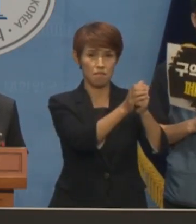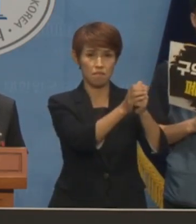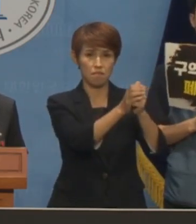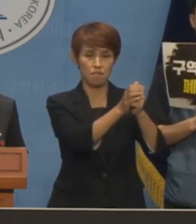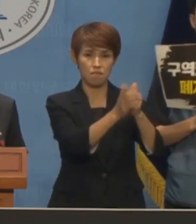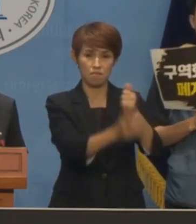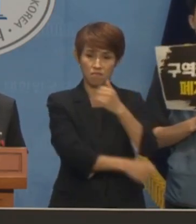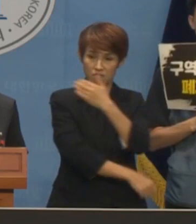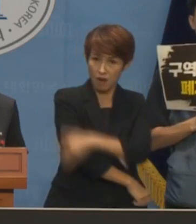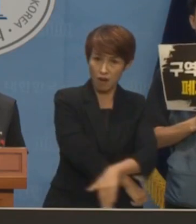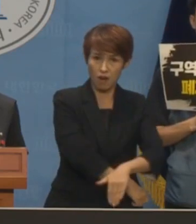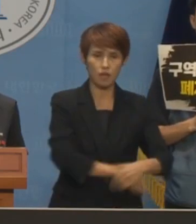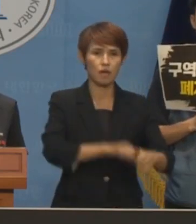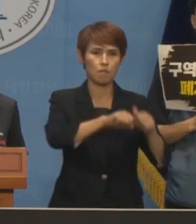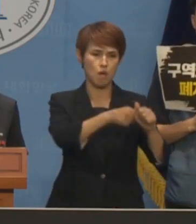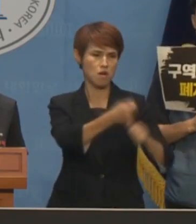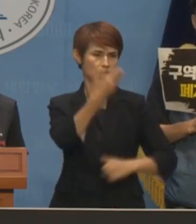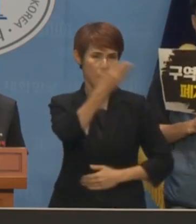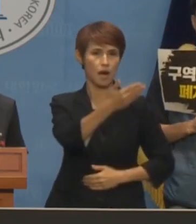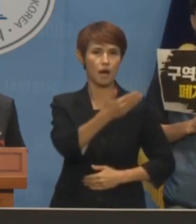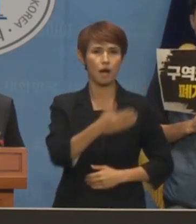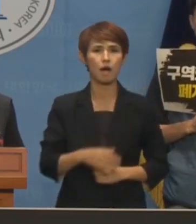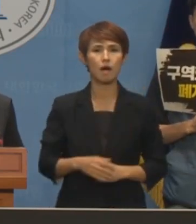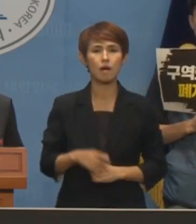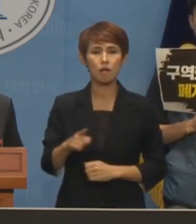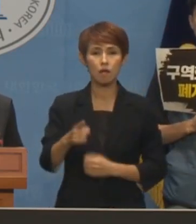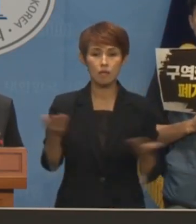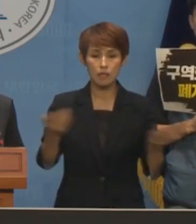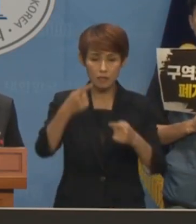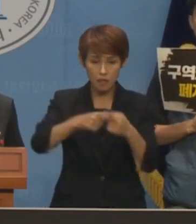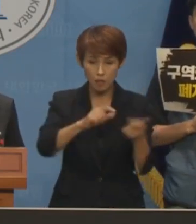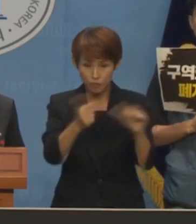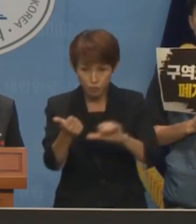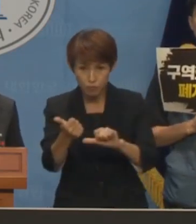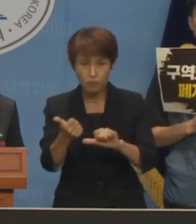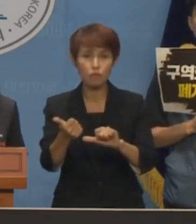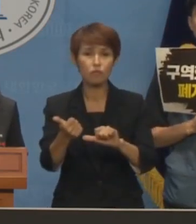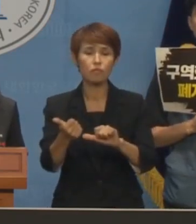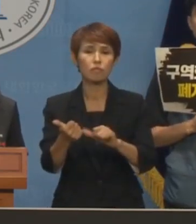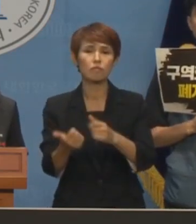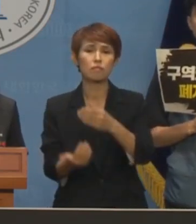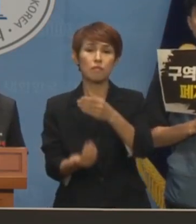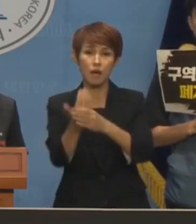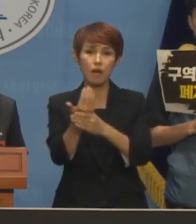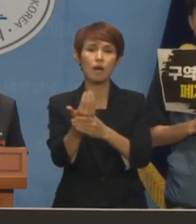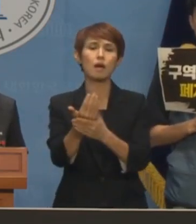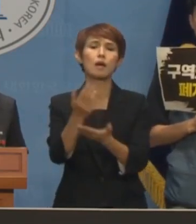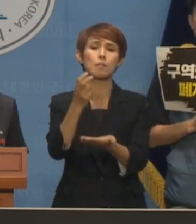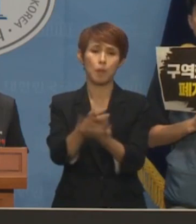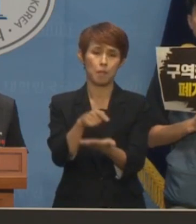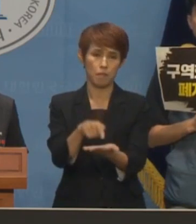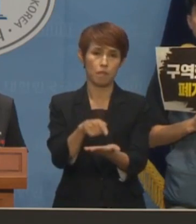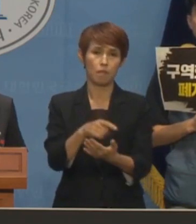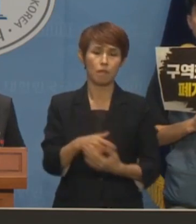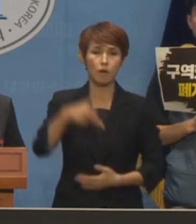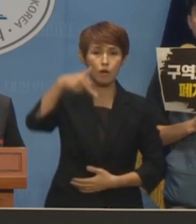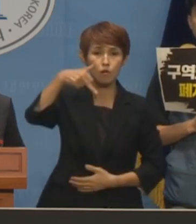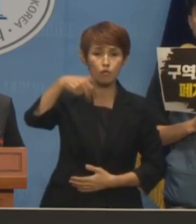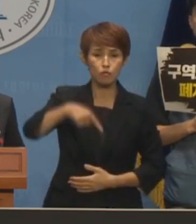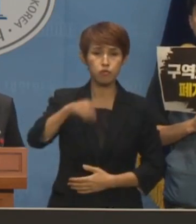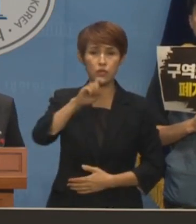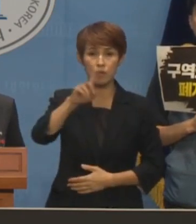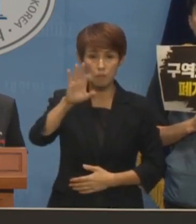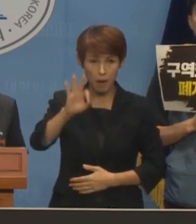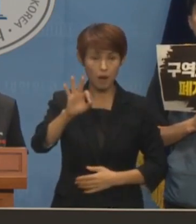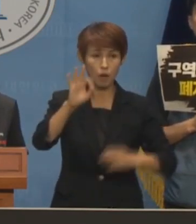처벌할 수 있다는 것이 중대 처벌법의 의미입니다 그런데 쿠팡은 어떠합니까 쿠팡 센터에서